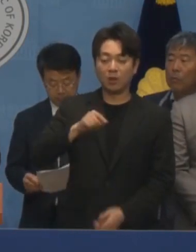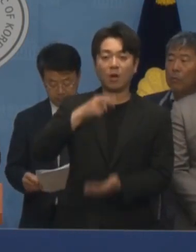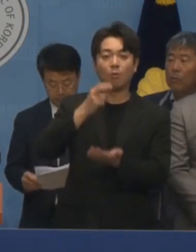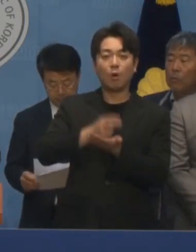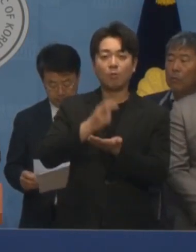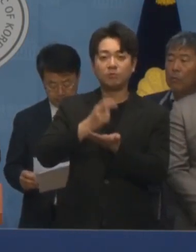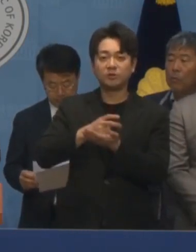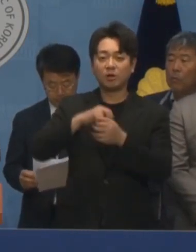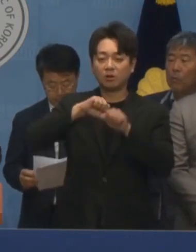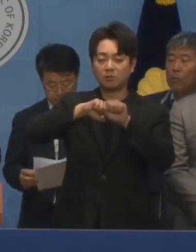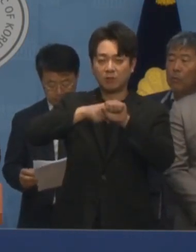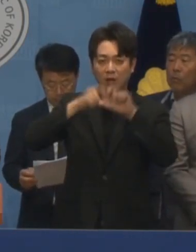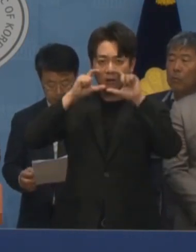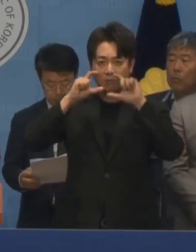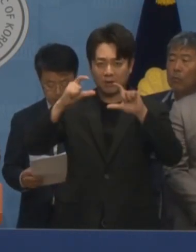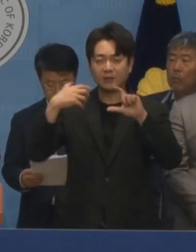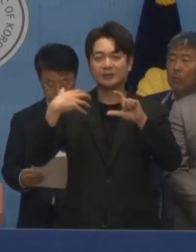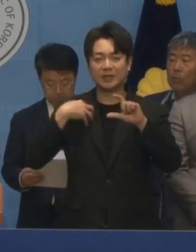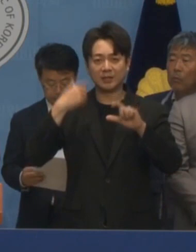것입니다.